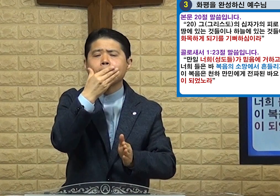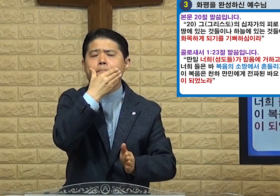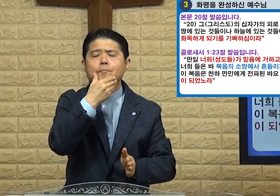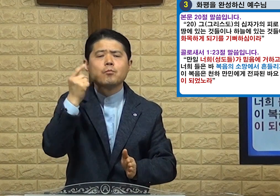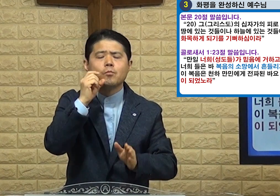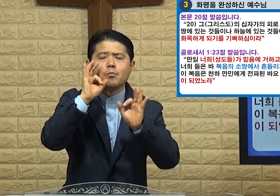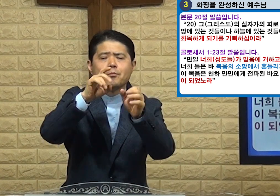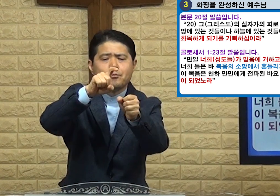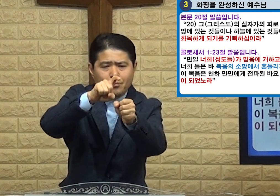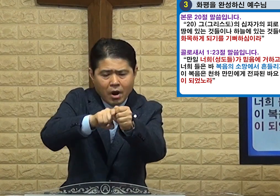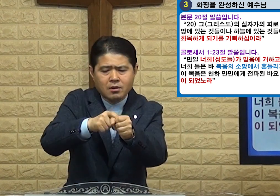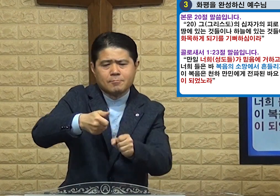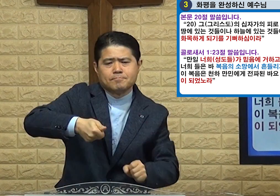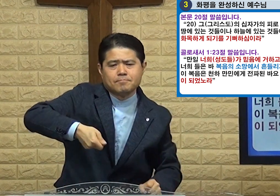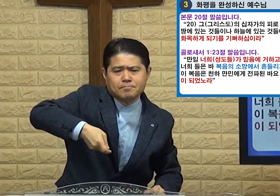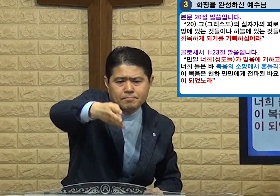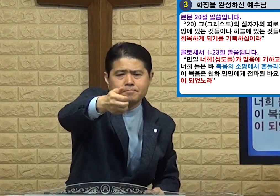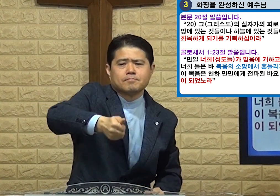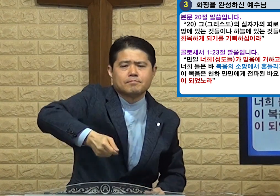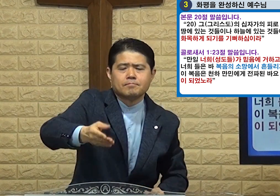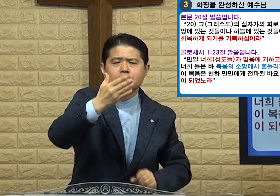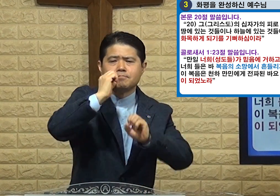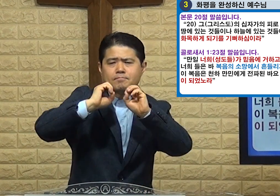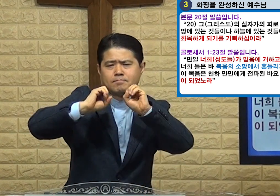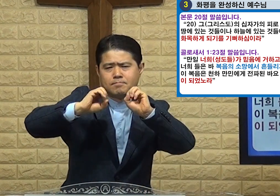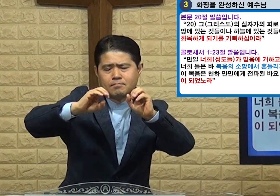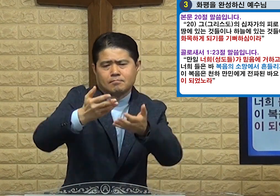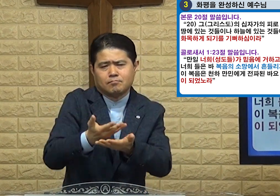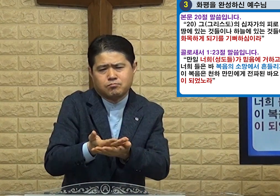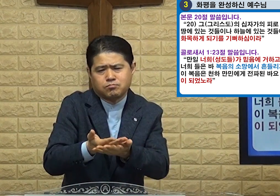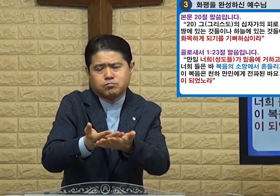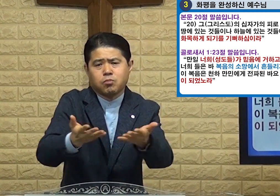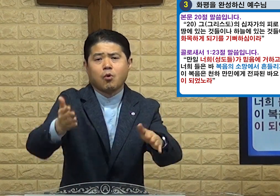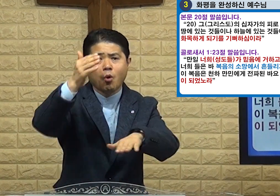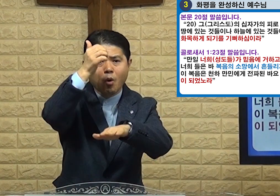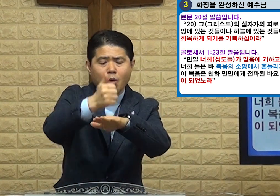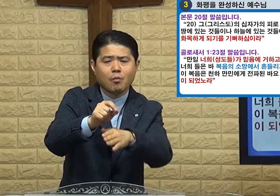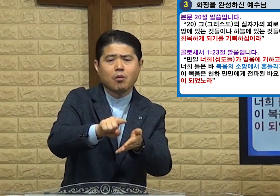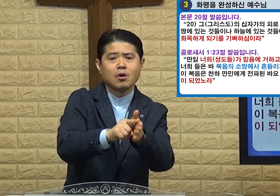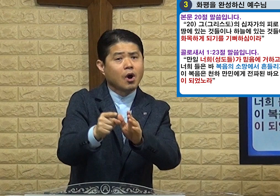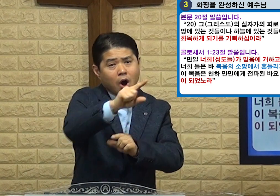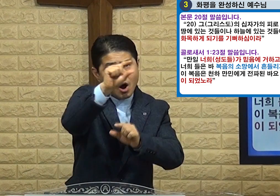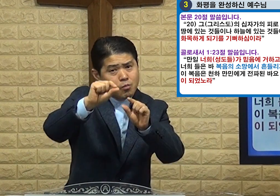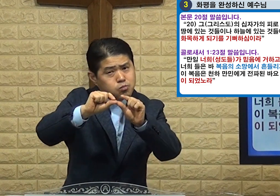오히려 구원을 위해서 복음을 씨 뿌리듯이 값없이 전한 결과